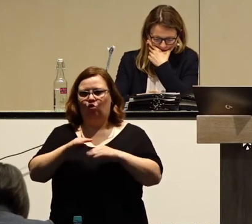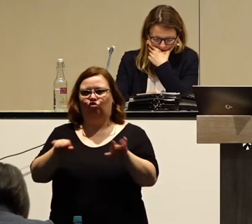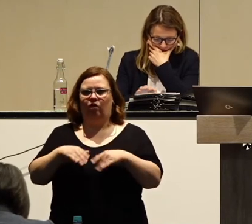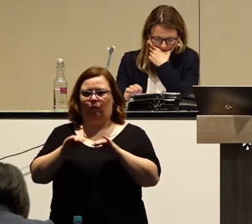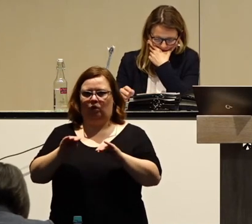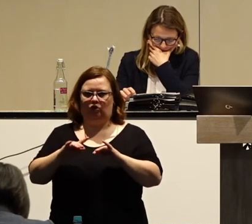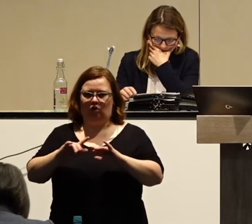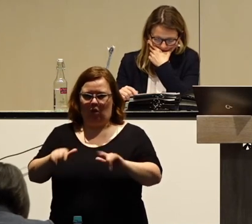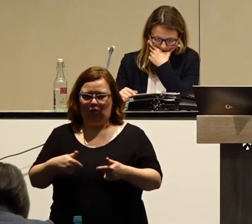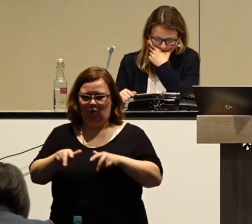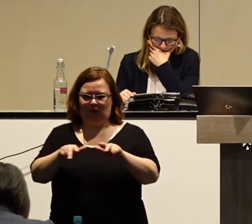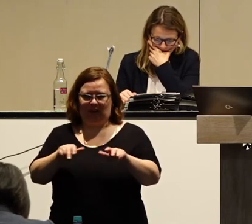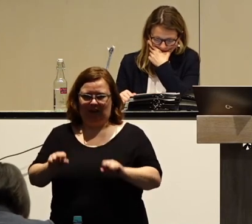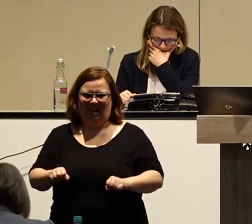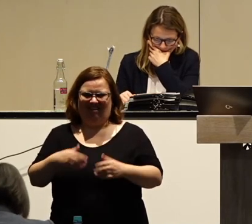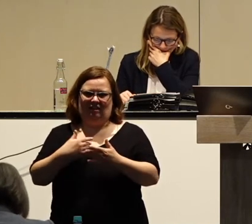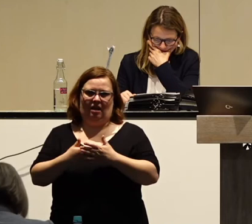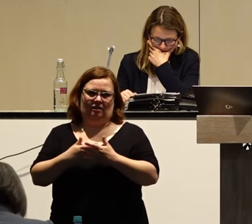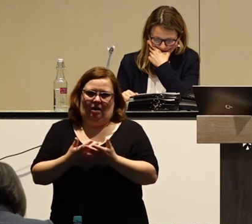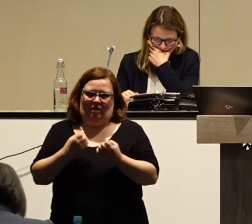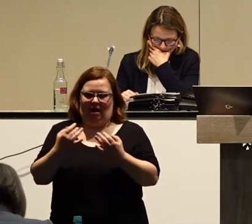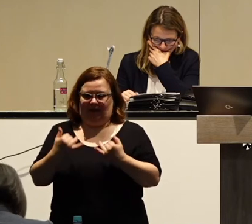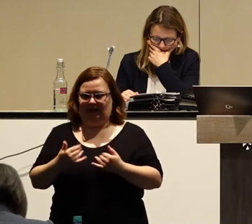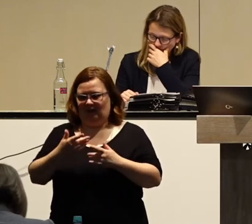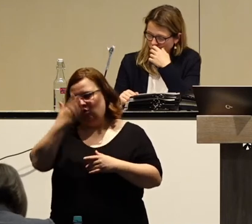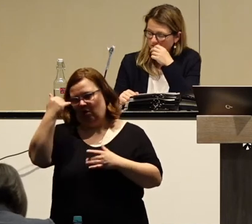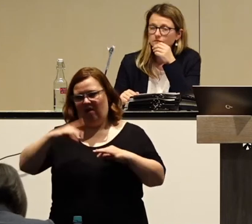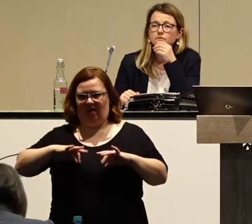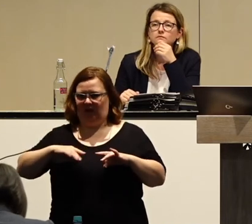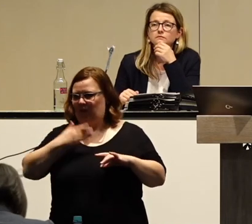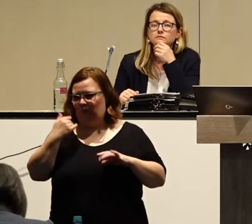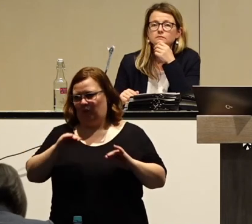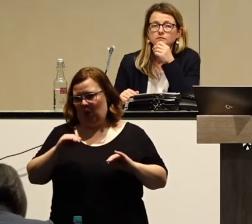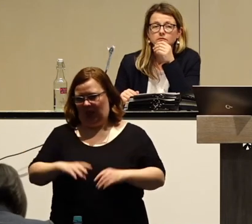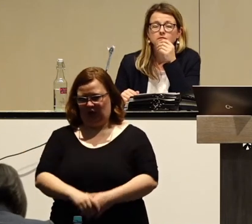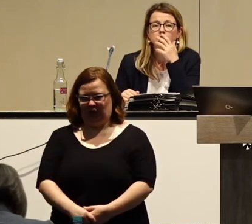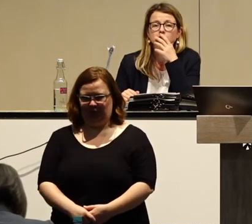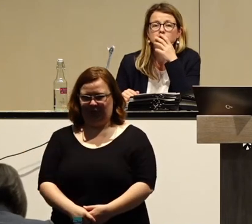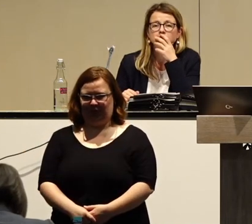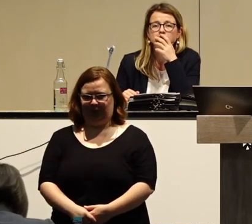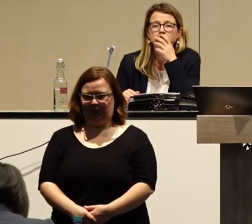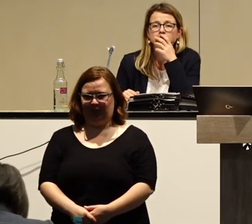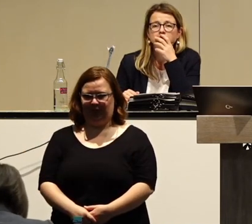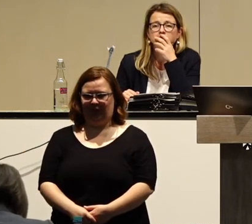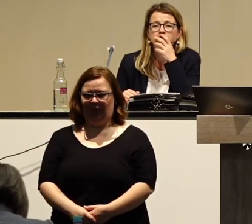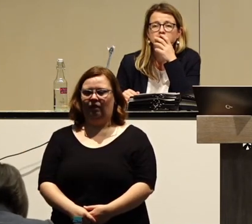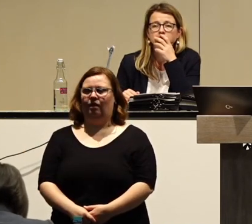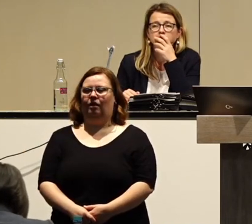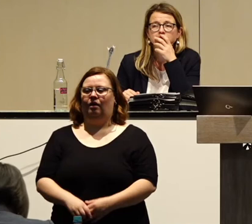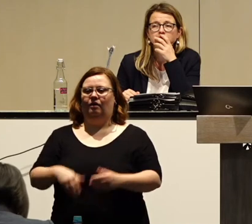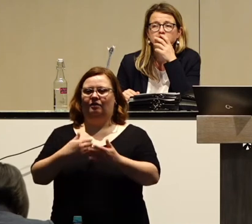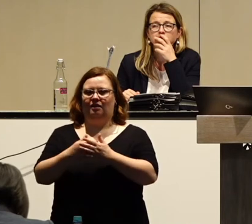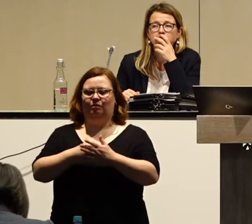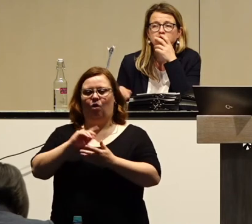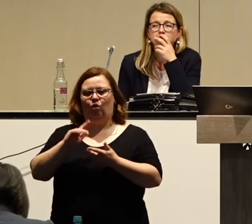Schwimmunterricht organisieren. Daher wäre das ohnehin undenkbar, dass wir jetzt in den Sommerferien diese Kurse aufsetzen. An der Stelle auch noch